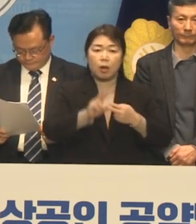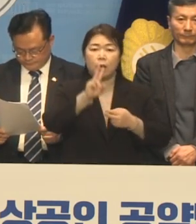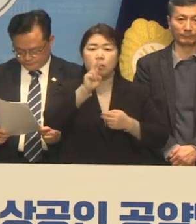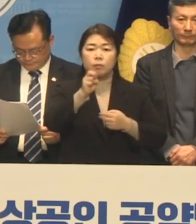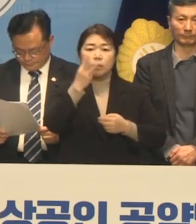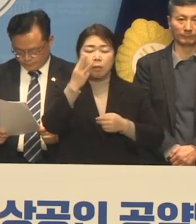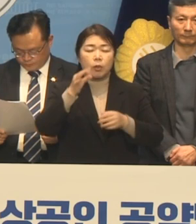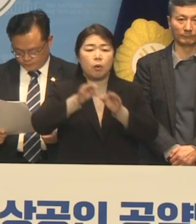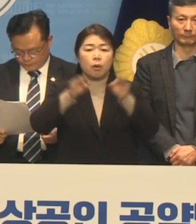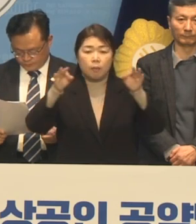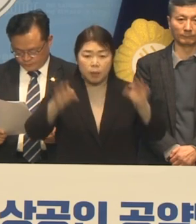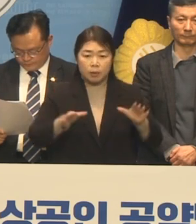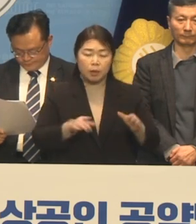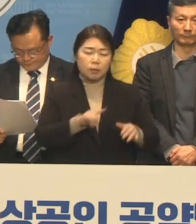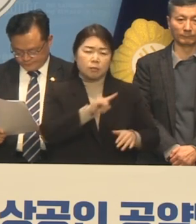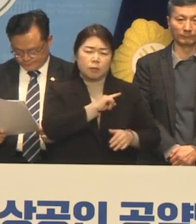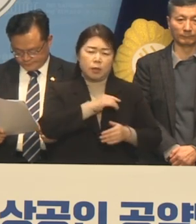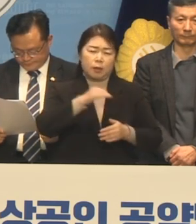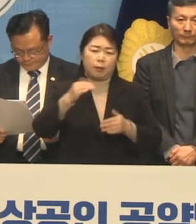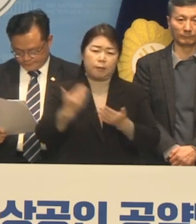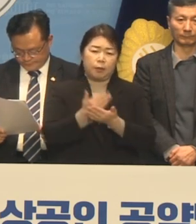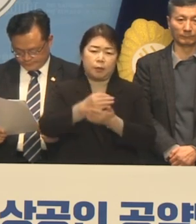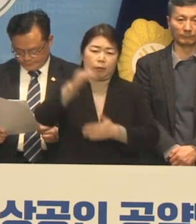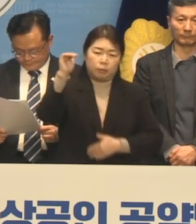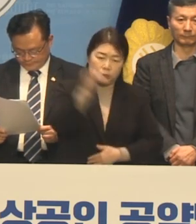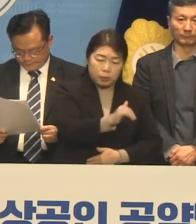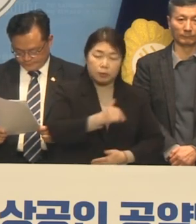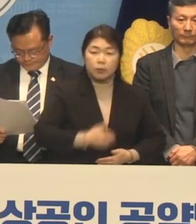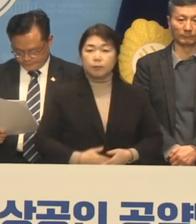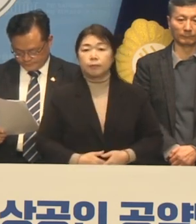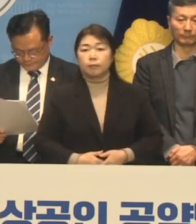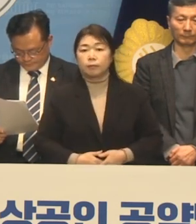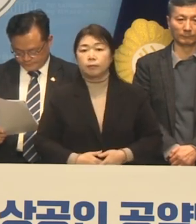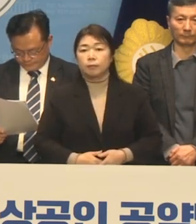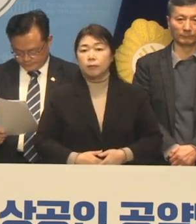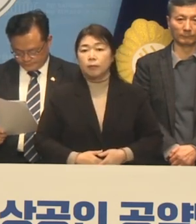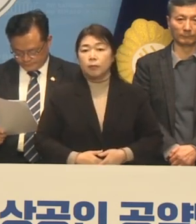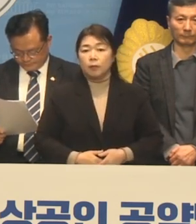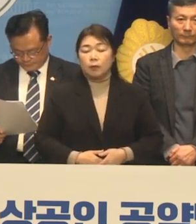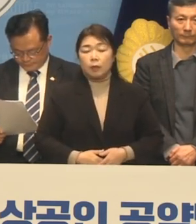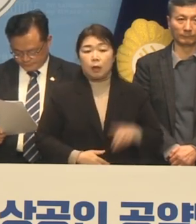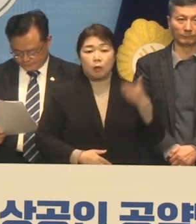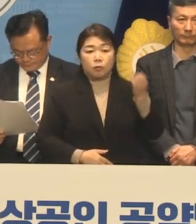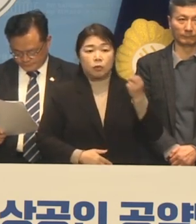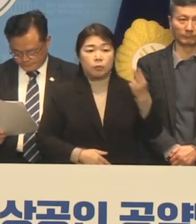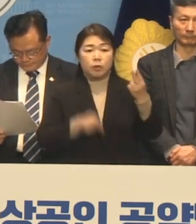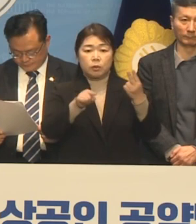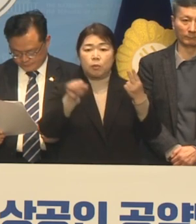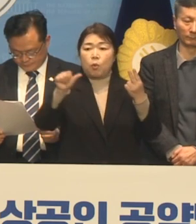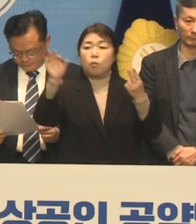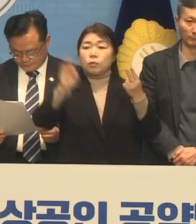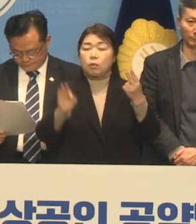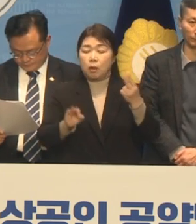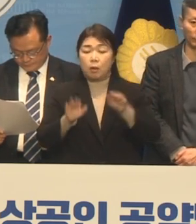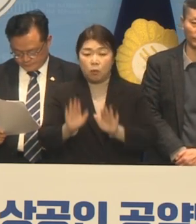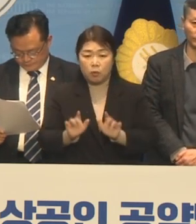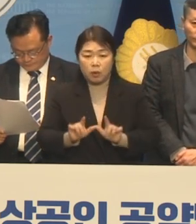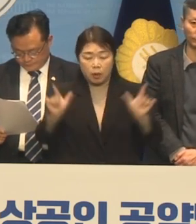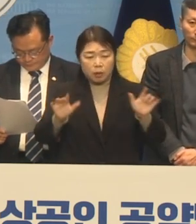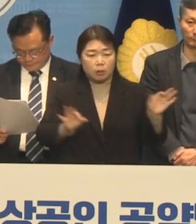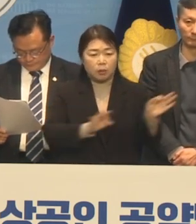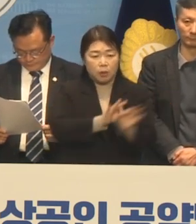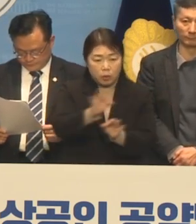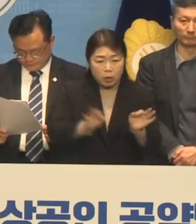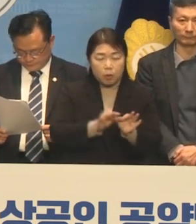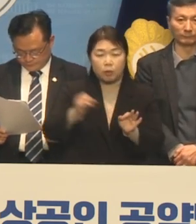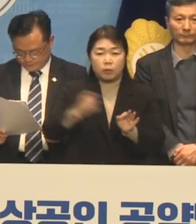23개월 만에 최저를 기록했습니다. 소상공인의 92.5%가 올해 경영